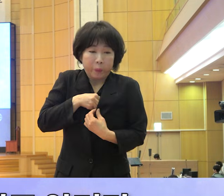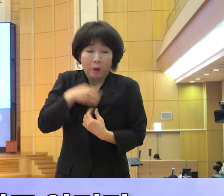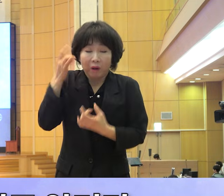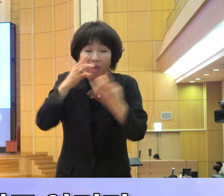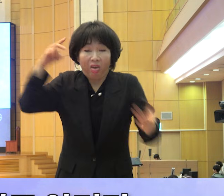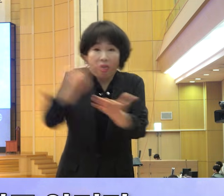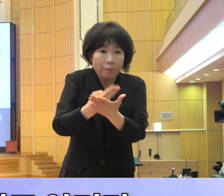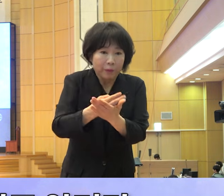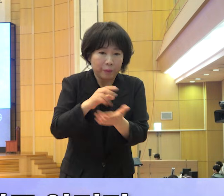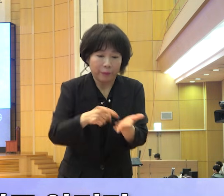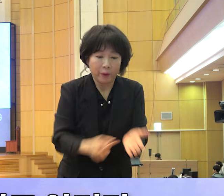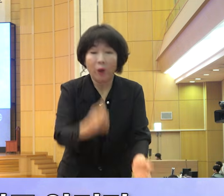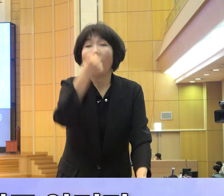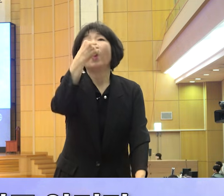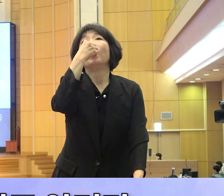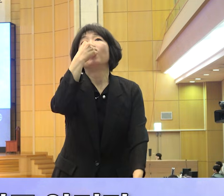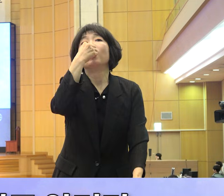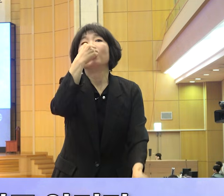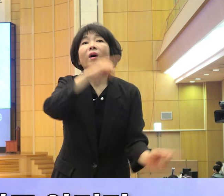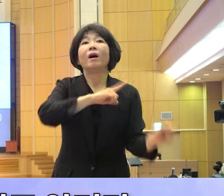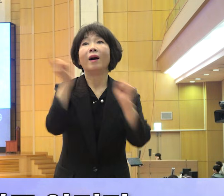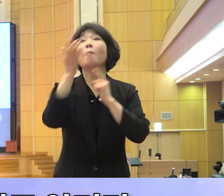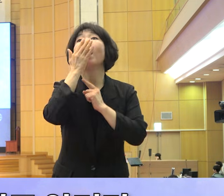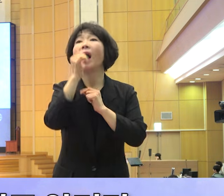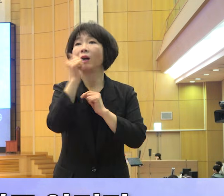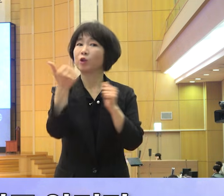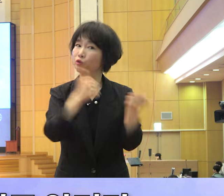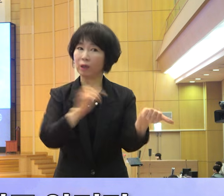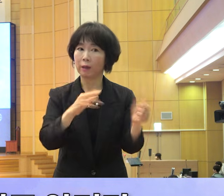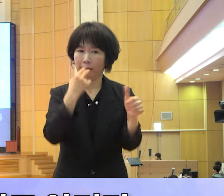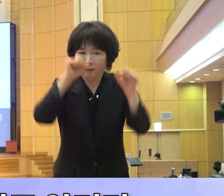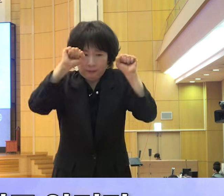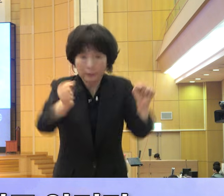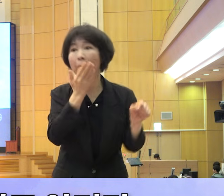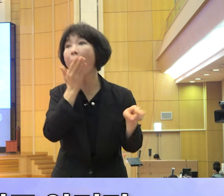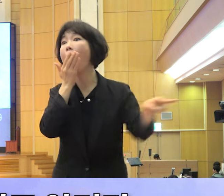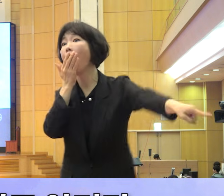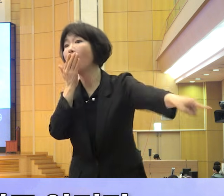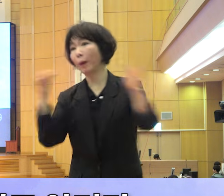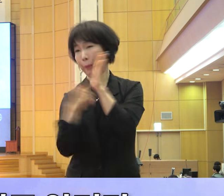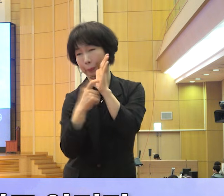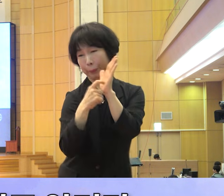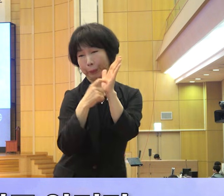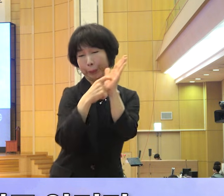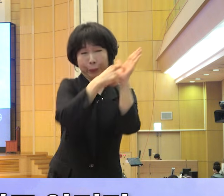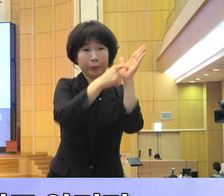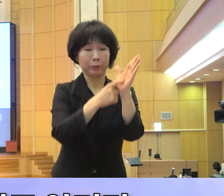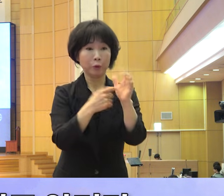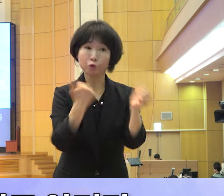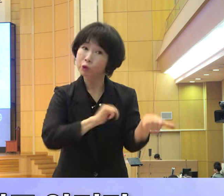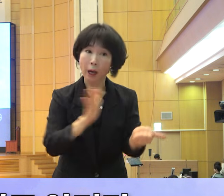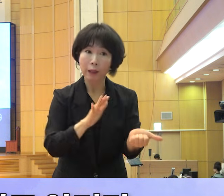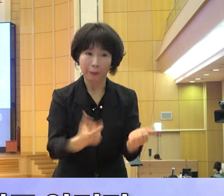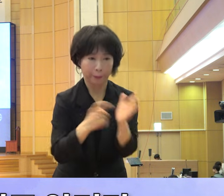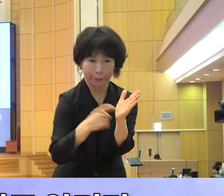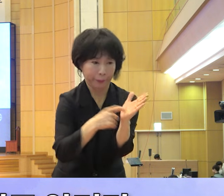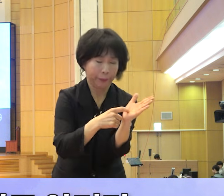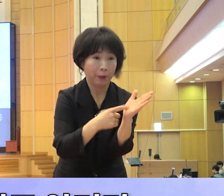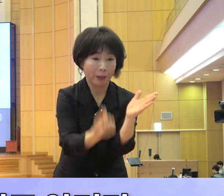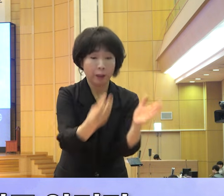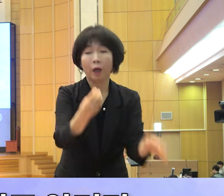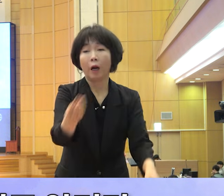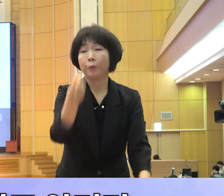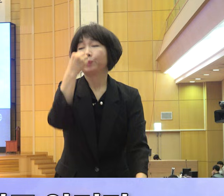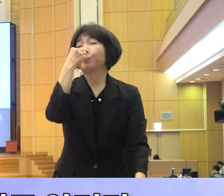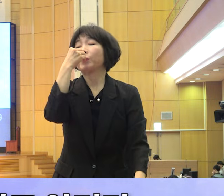되는 거예요. 이런 걸 알면 절대 죽지 않습니다. 쓰러졌다고 하더라도 절대 안 죽어. 빨리 먹고